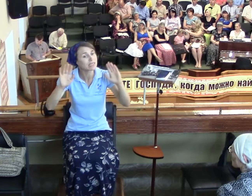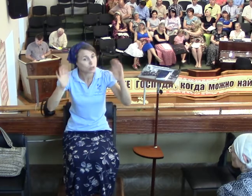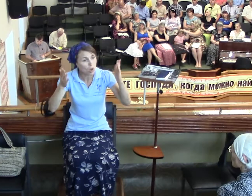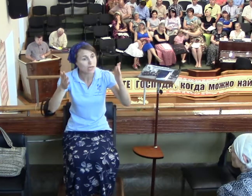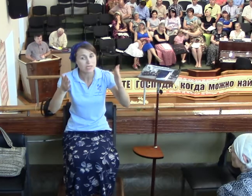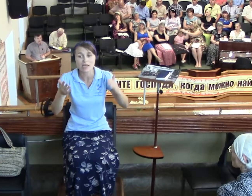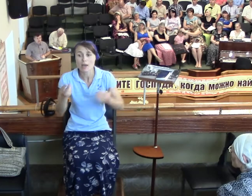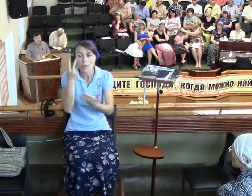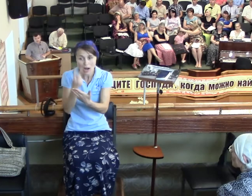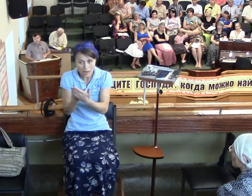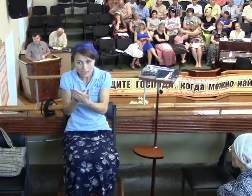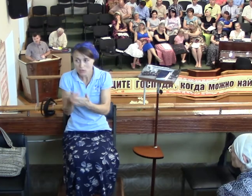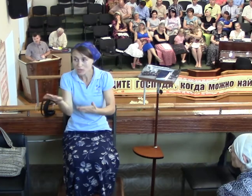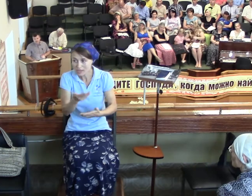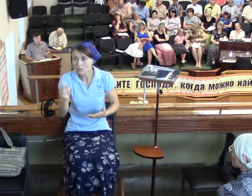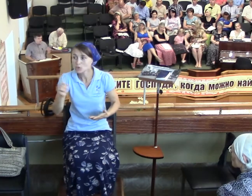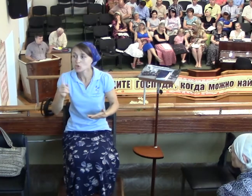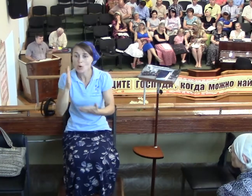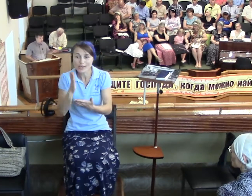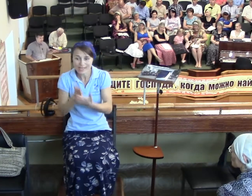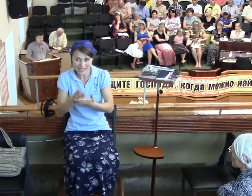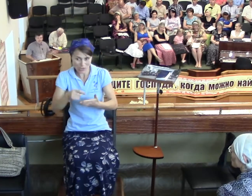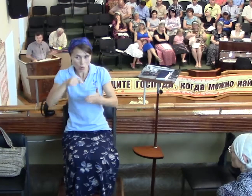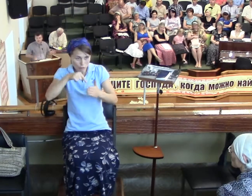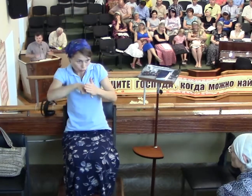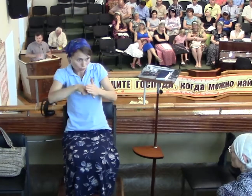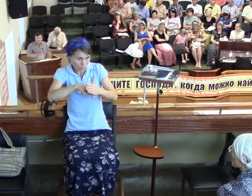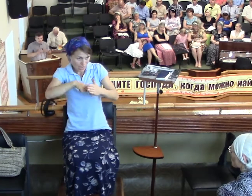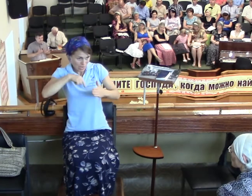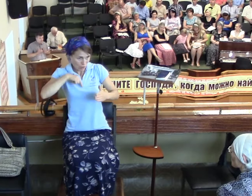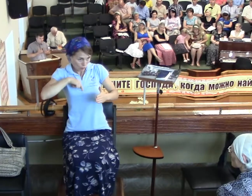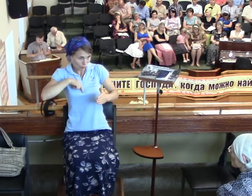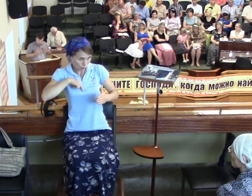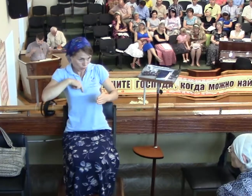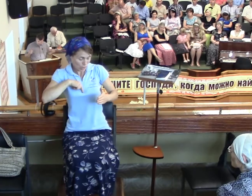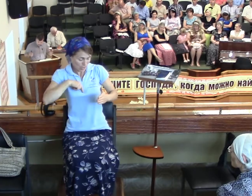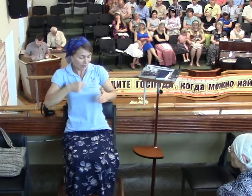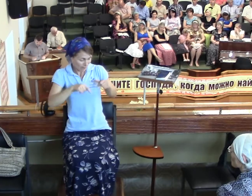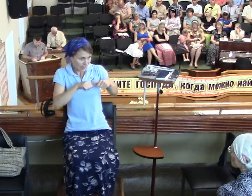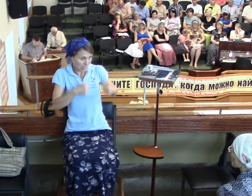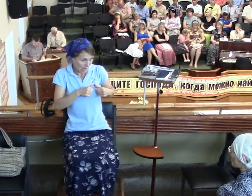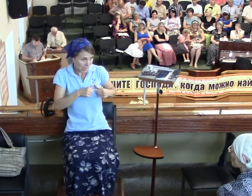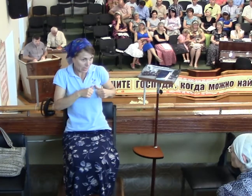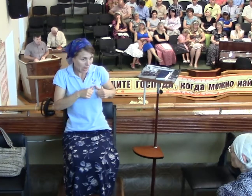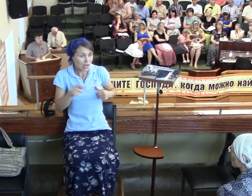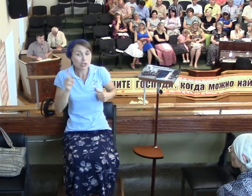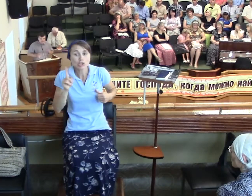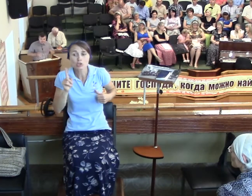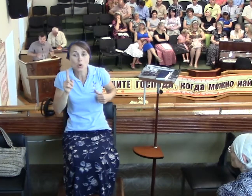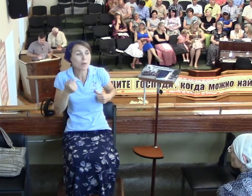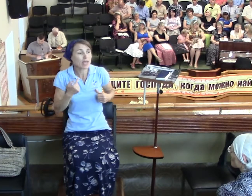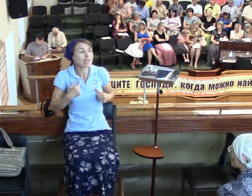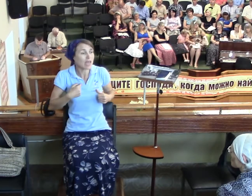самим, что находится в нашем сердце. И порой Бог допускает для того, чтобы мы сами увидели, является ли Господь вот